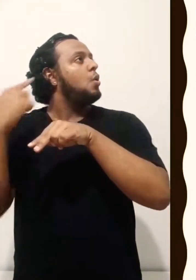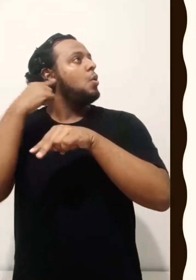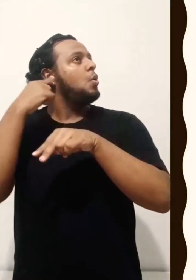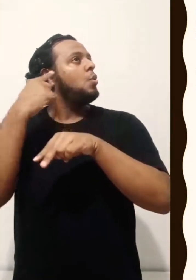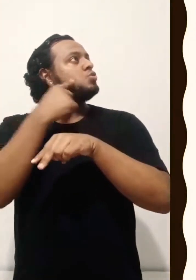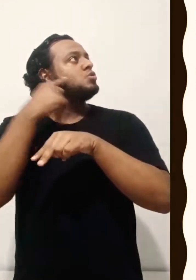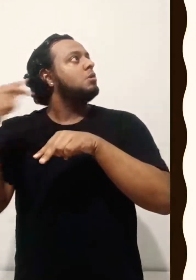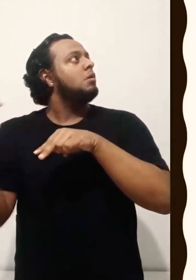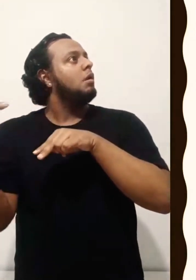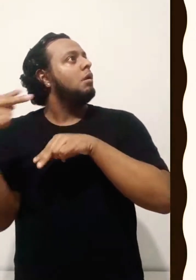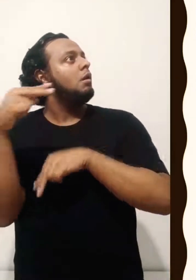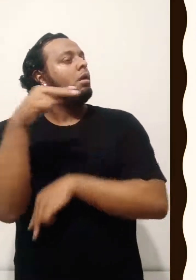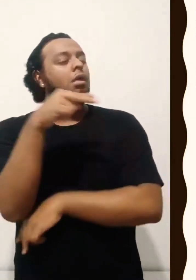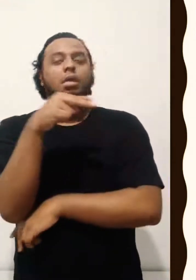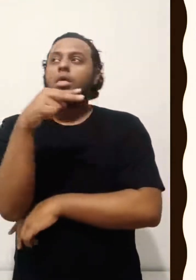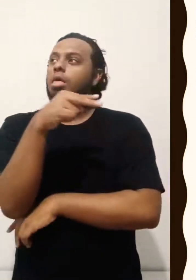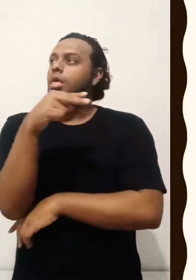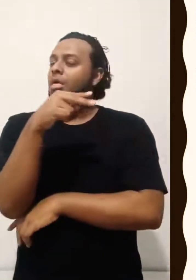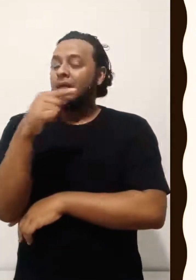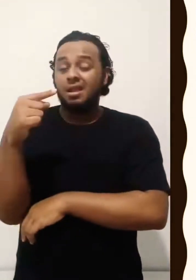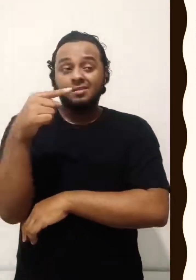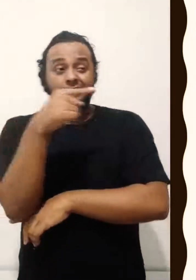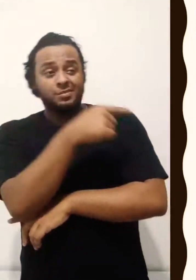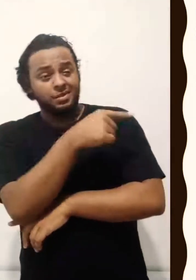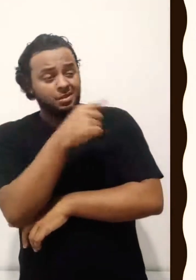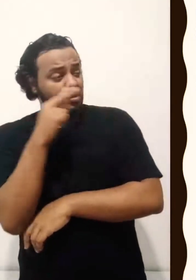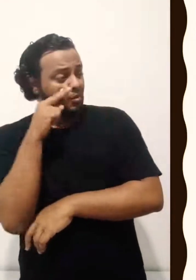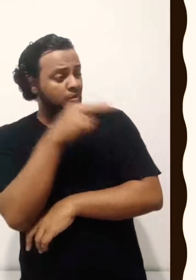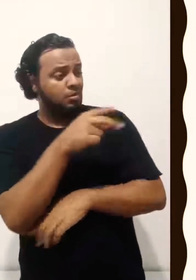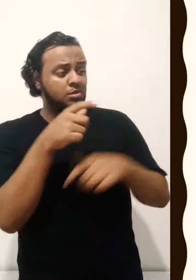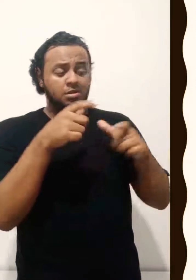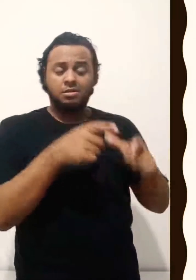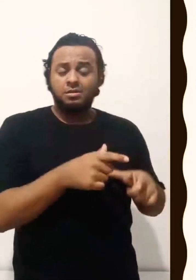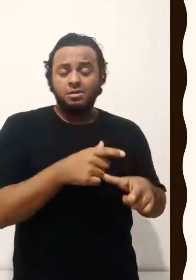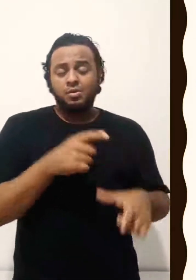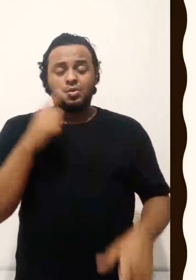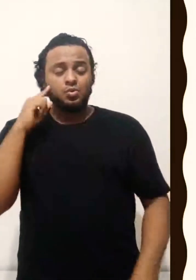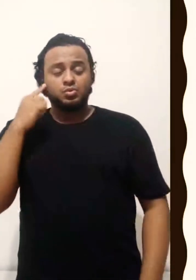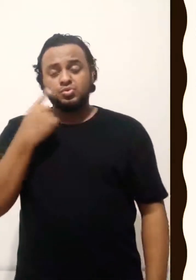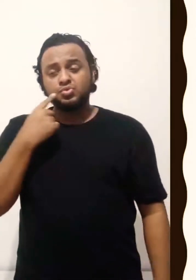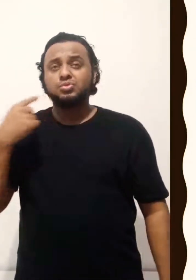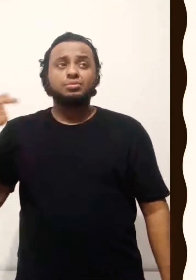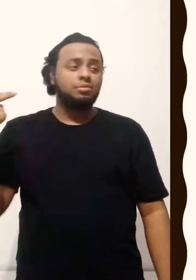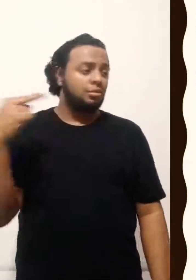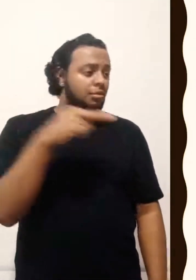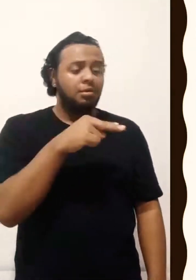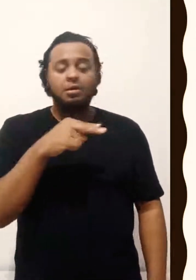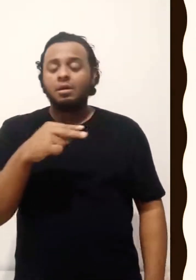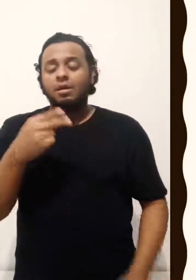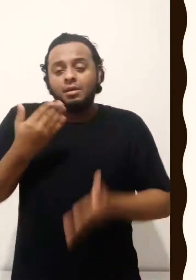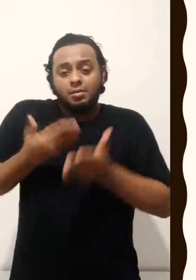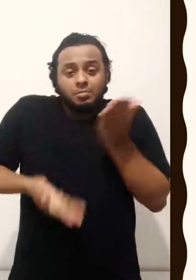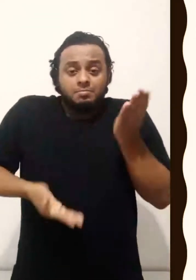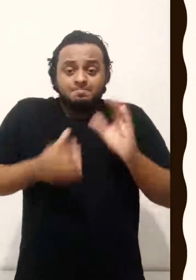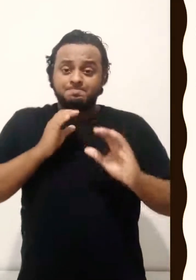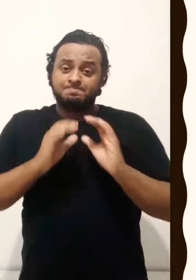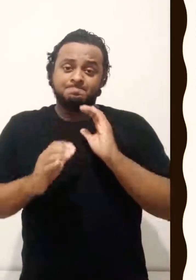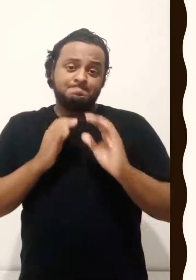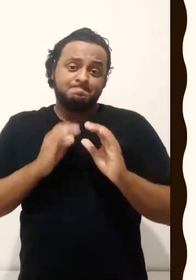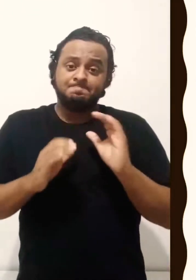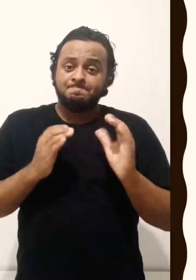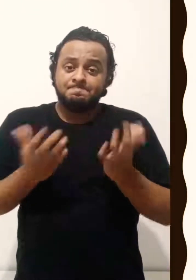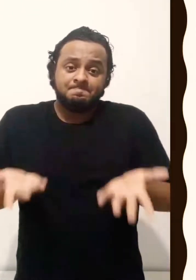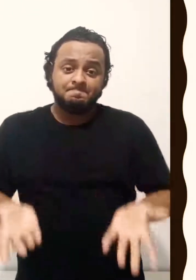lado, de repente vai chamar a atenção dele para esse lugar onde você está olhando, e aí ele vai olhar para o outro lado e vai